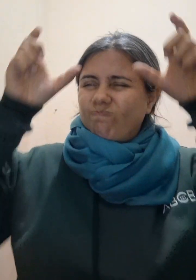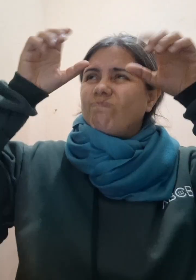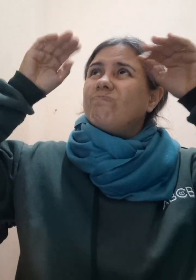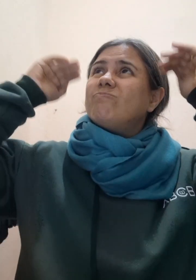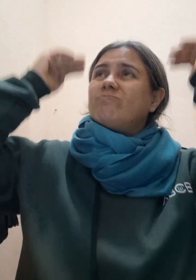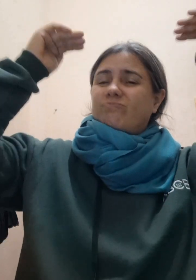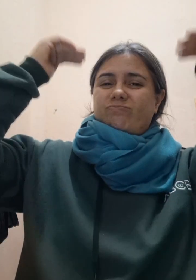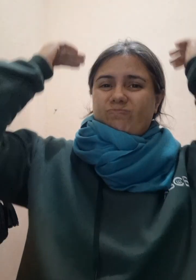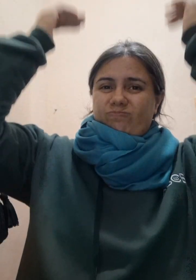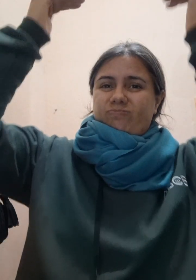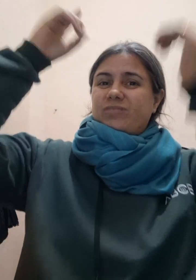percebeu.